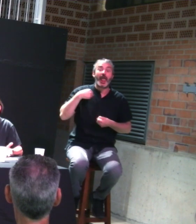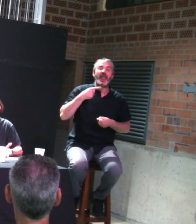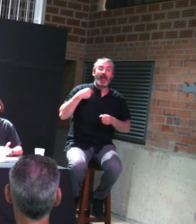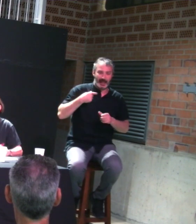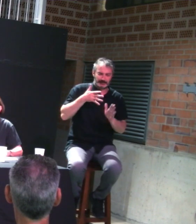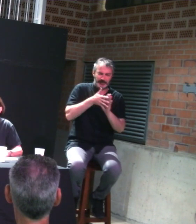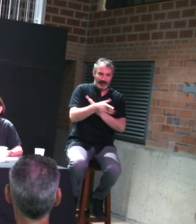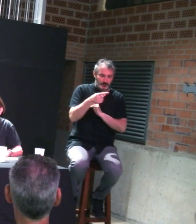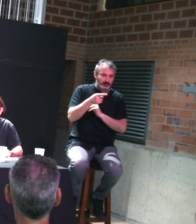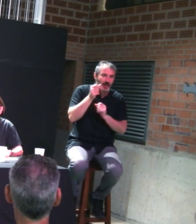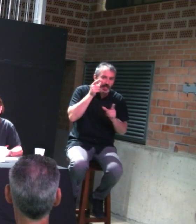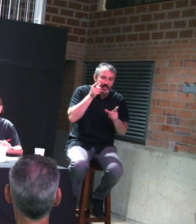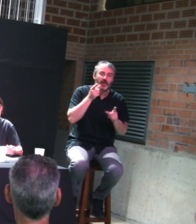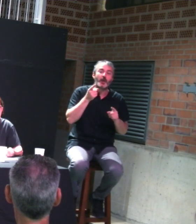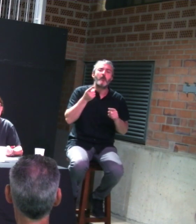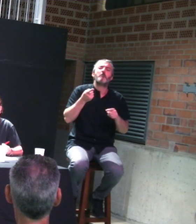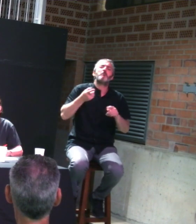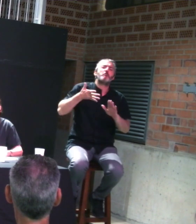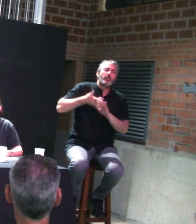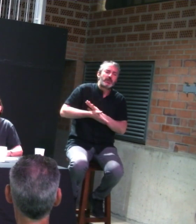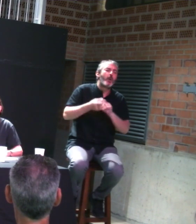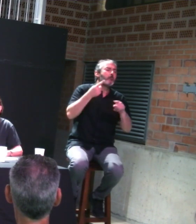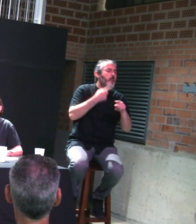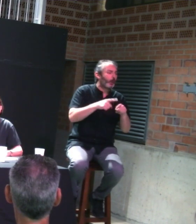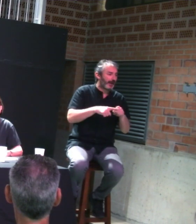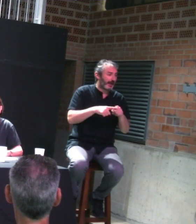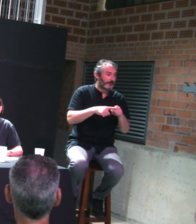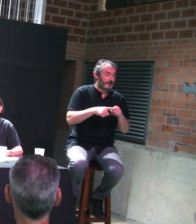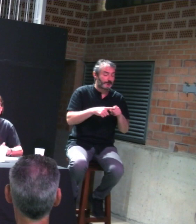veremos por qué, en gran parte, por qué esa